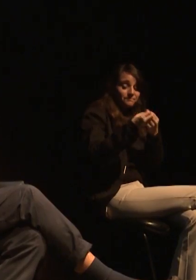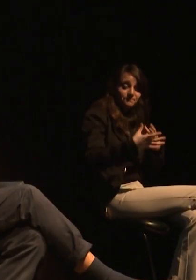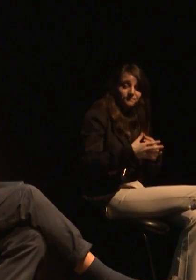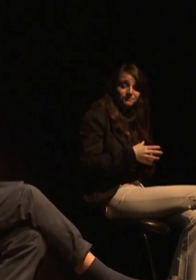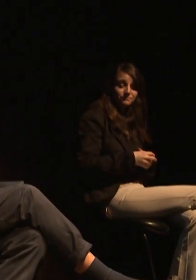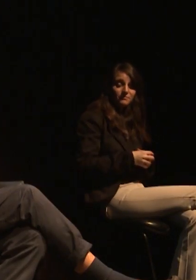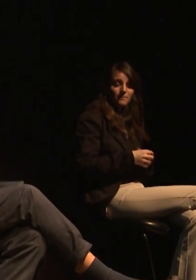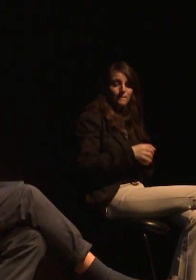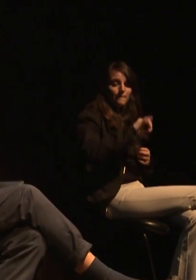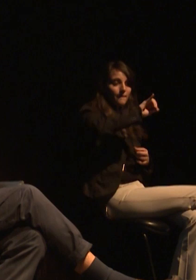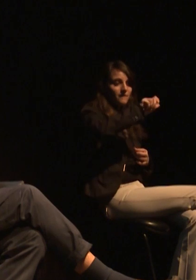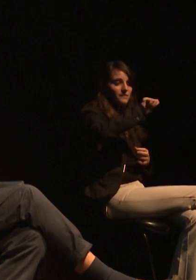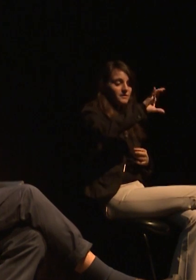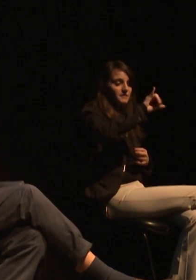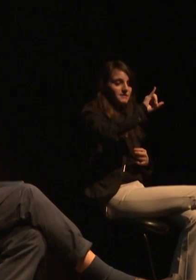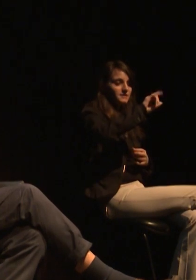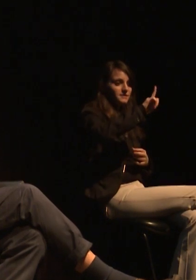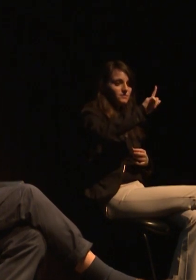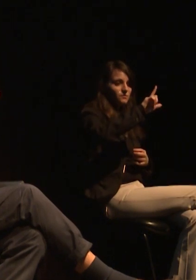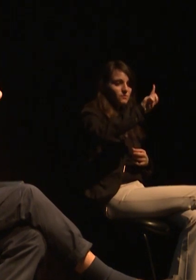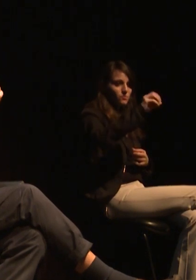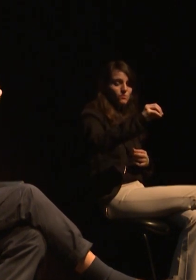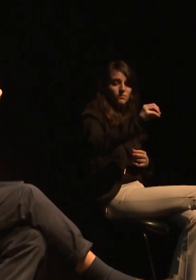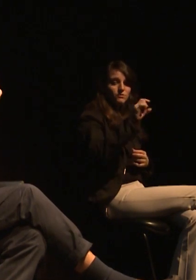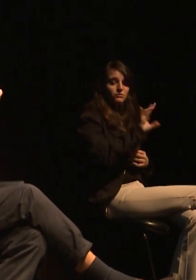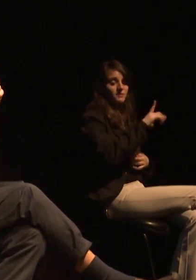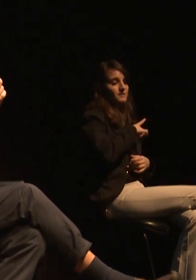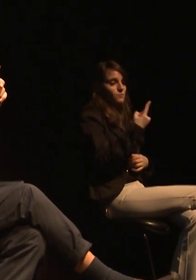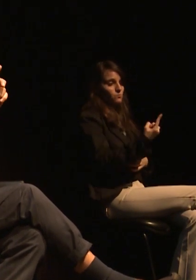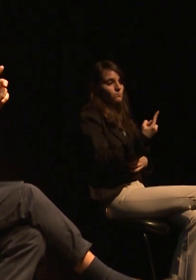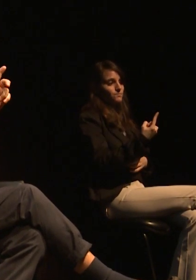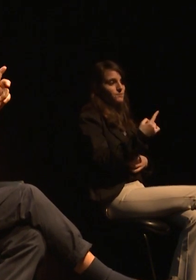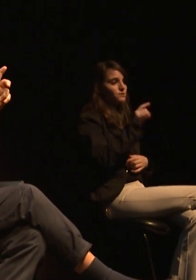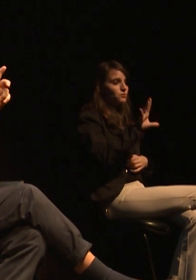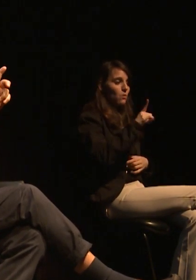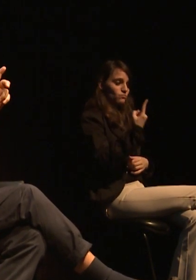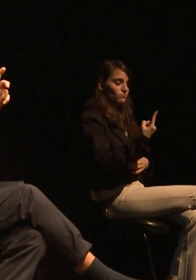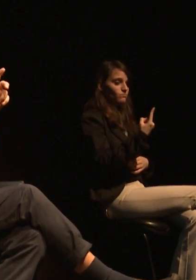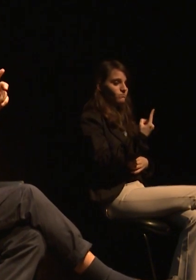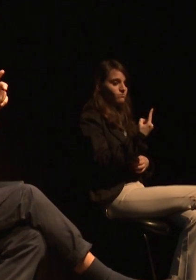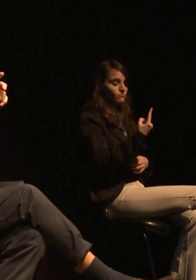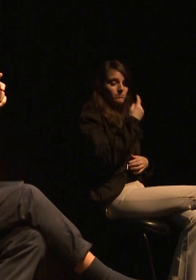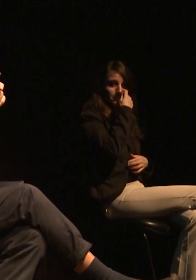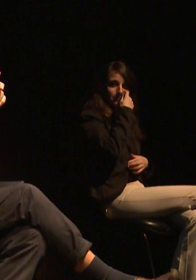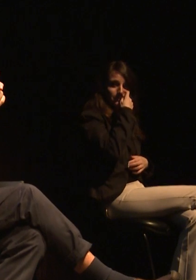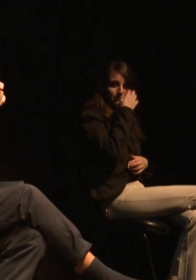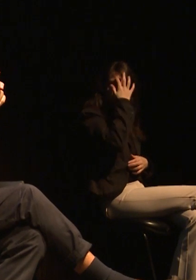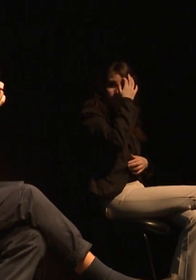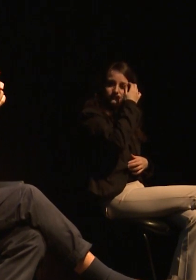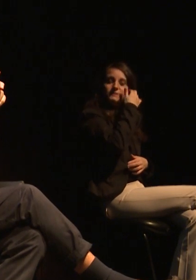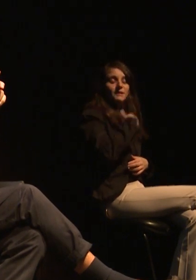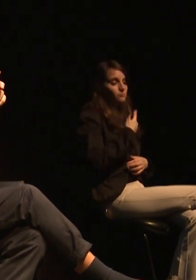chama? O jazigo perpétuo da academia? O jazigo só tem um. Acabaram todos. Então eu não vou ter